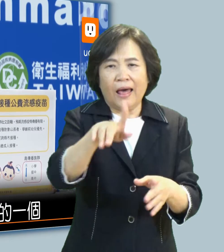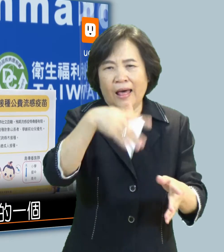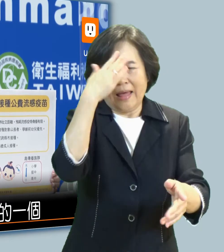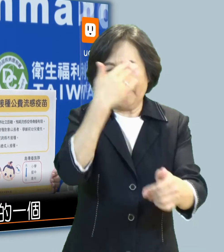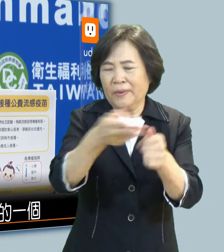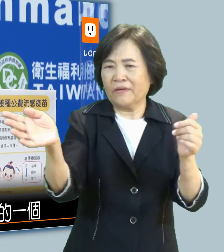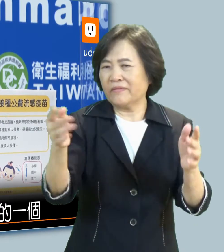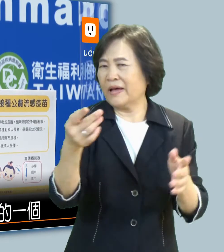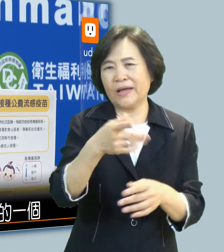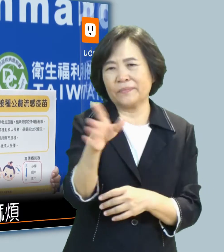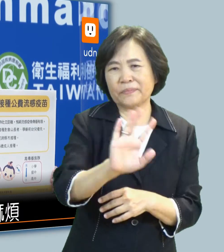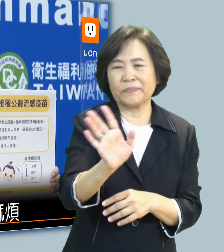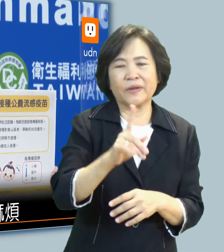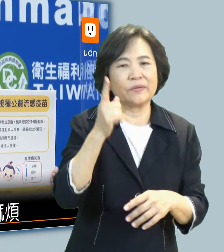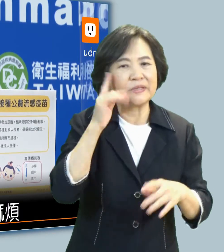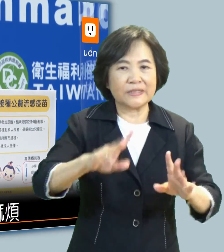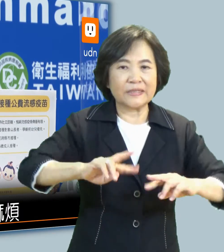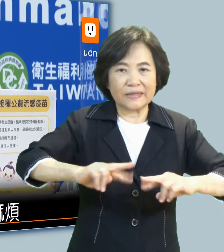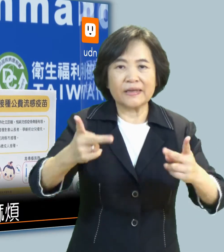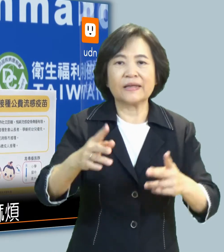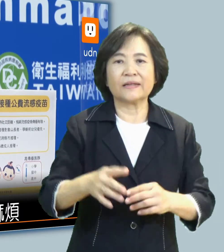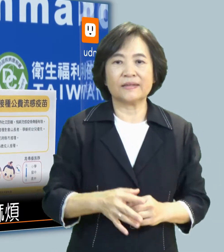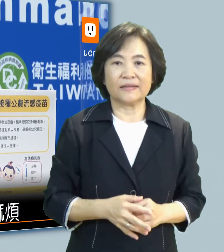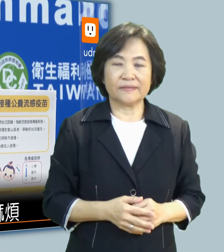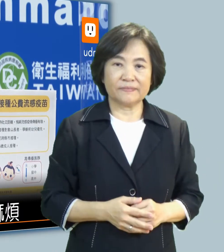家不必要的一个哈这样的一个